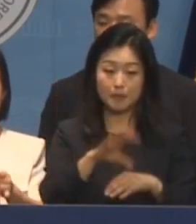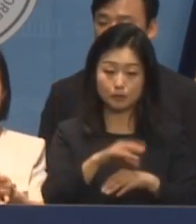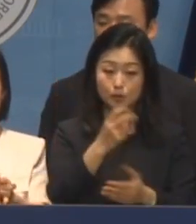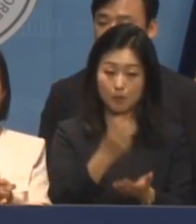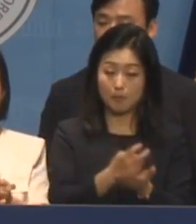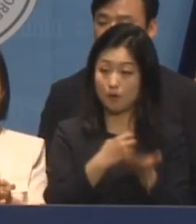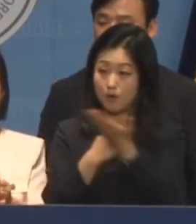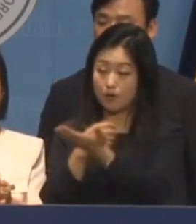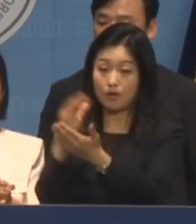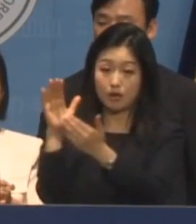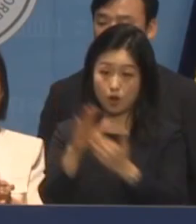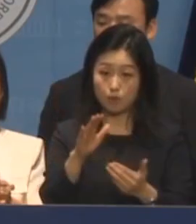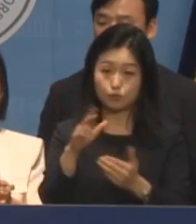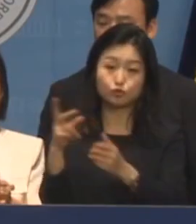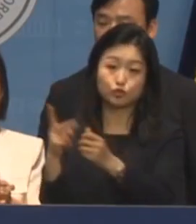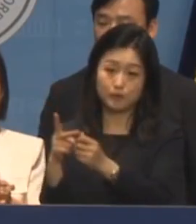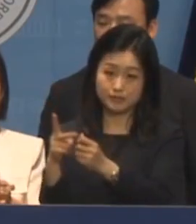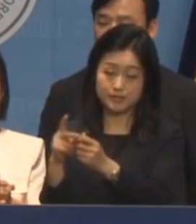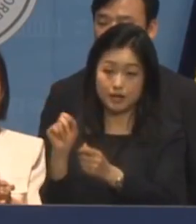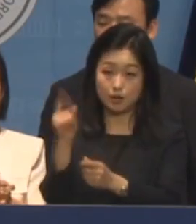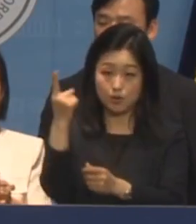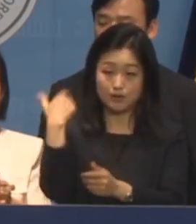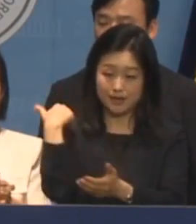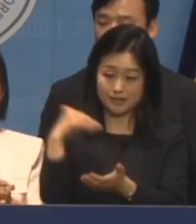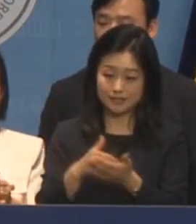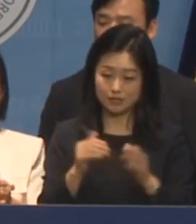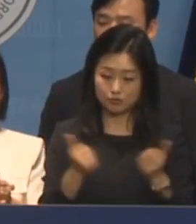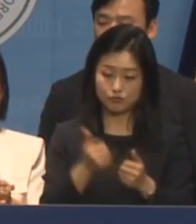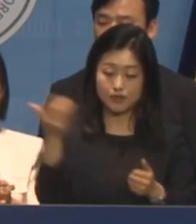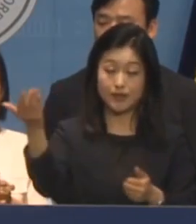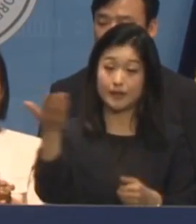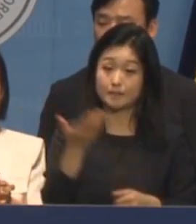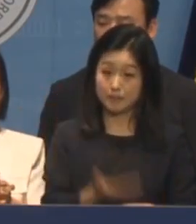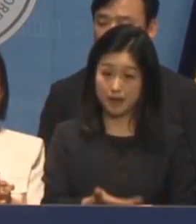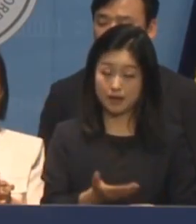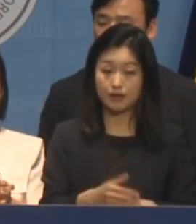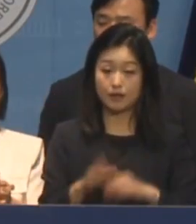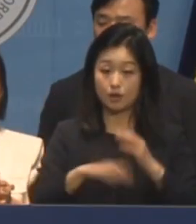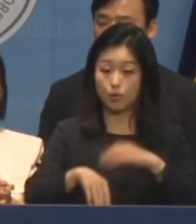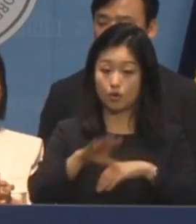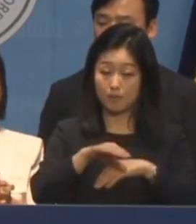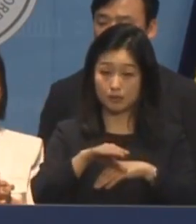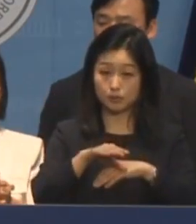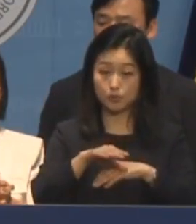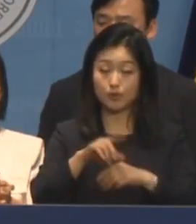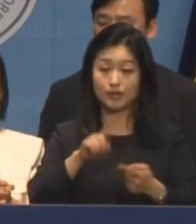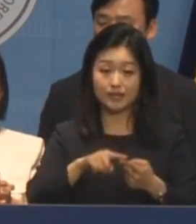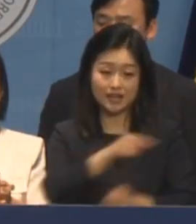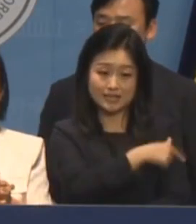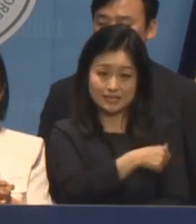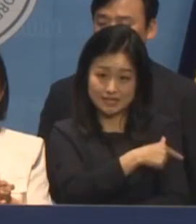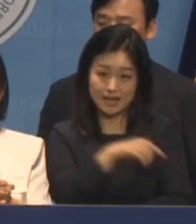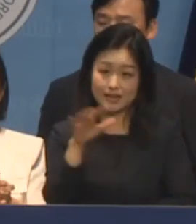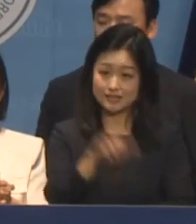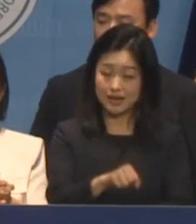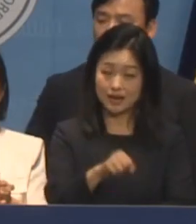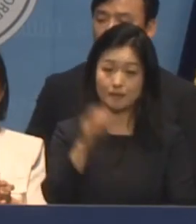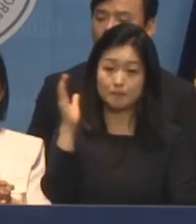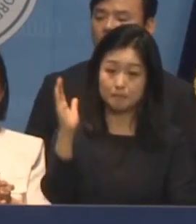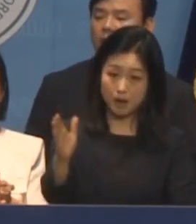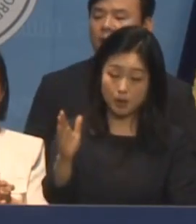두 번째 거부권을 행사한 탓이다. 정치권 독점의 공영방송 이사진의 구성과 방송장악의 역사를